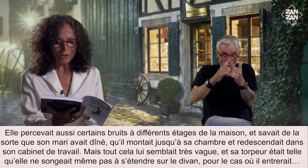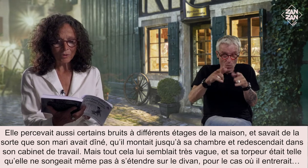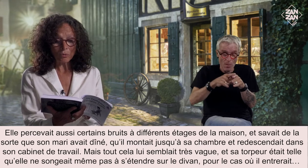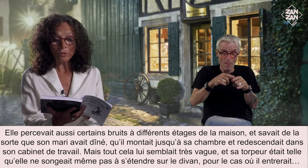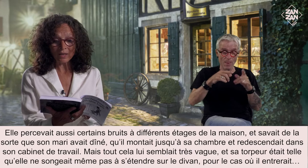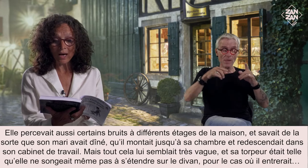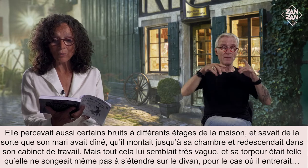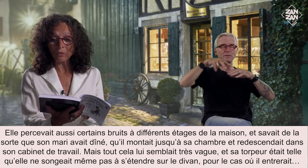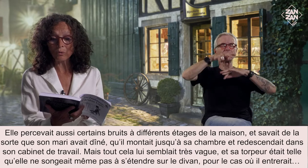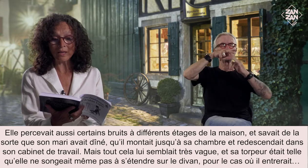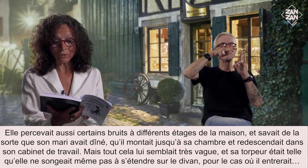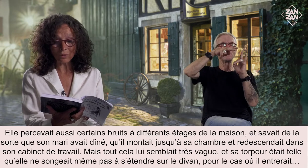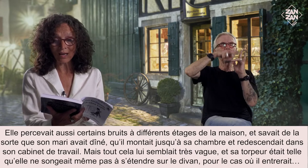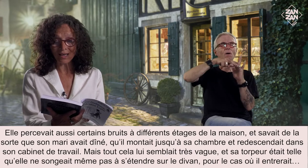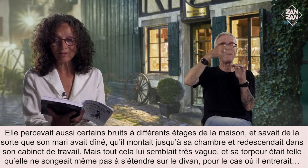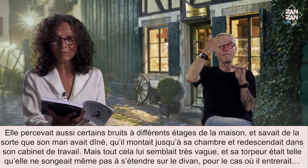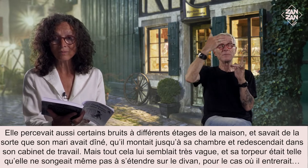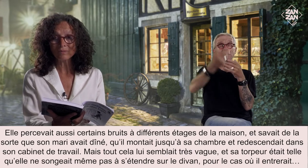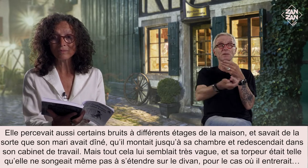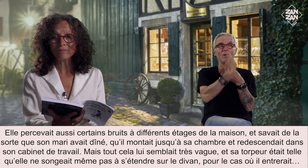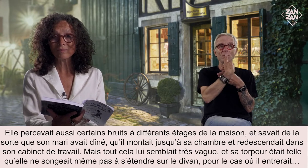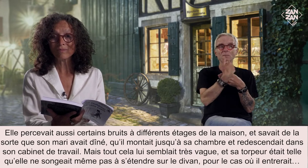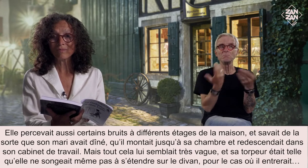divan pour le cas où il entrerait.